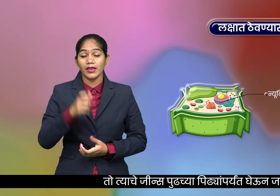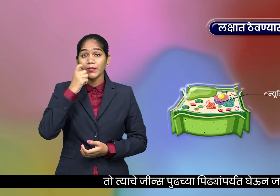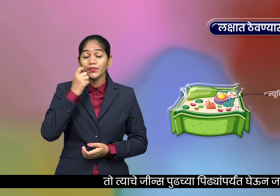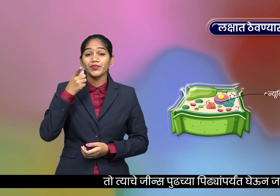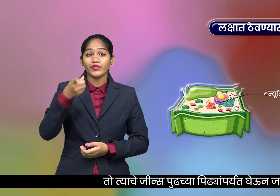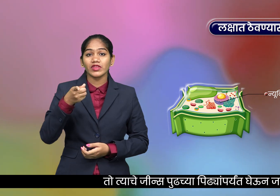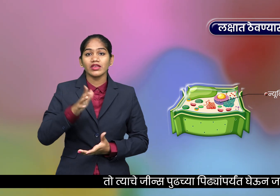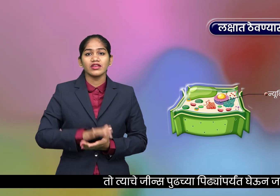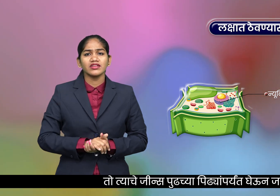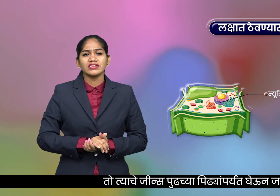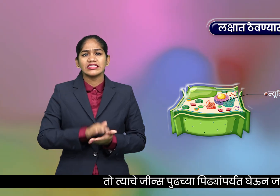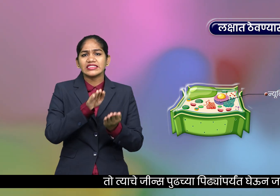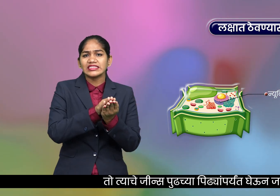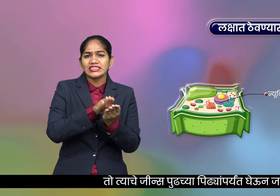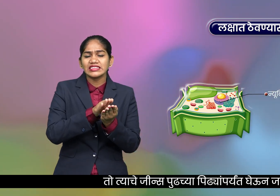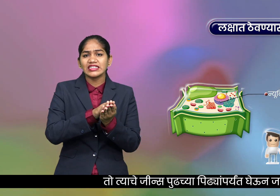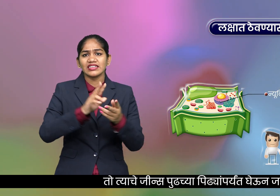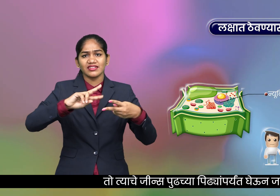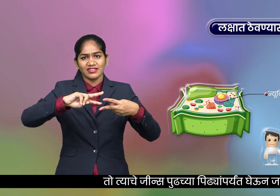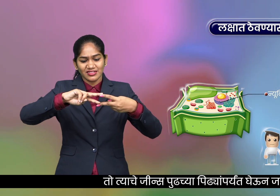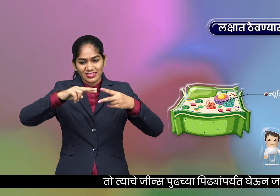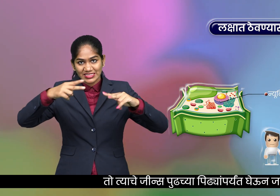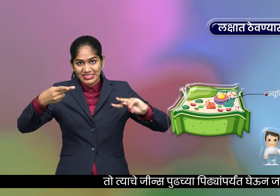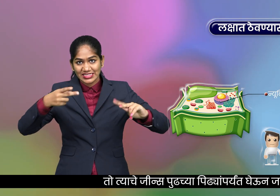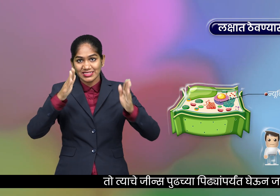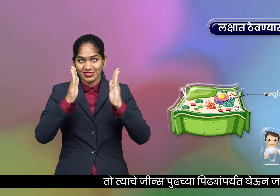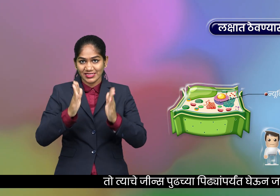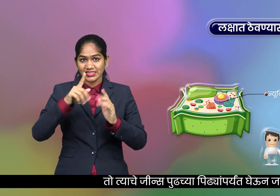दुसरा, तो त्यांचे जीन्स पुढच्या पिढ्यांपर्यंत घेऊन जातो.